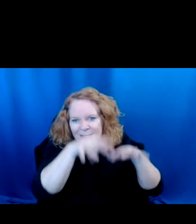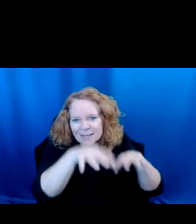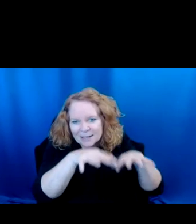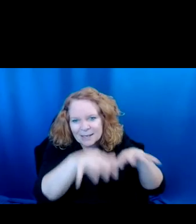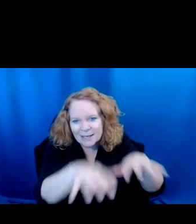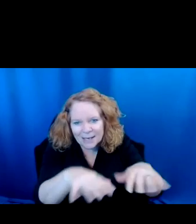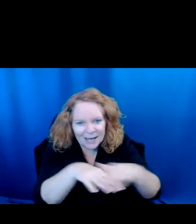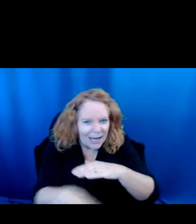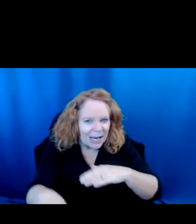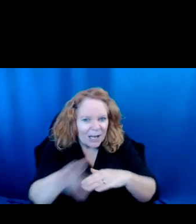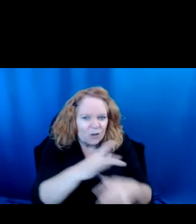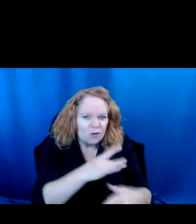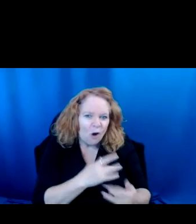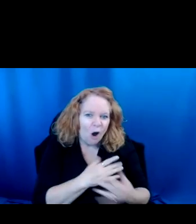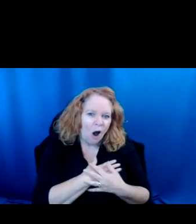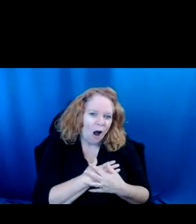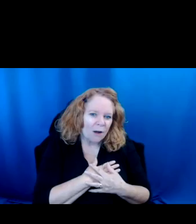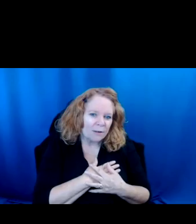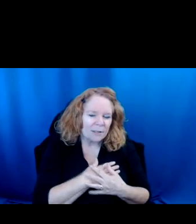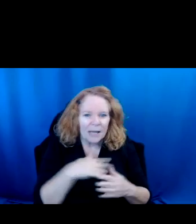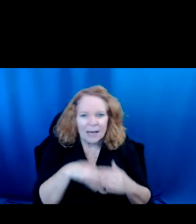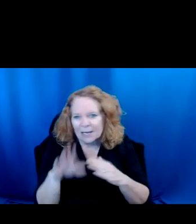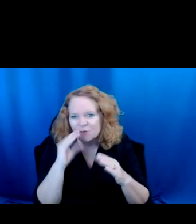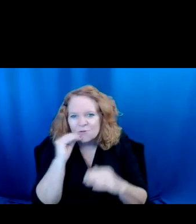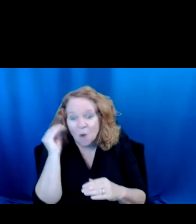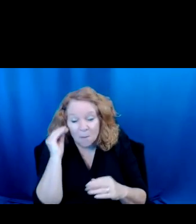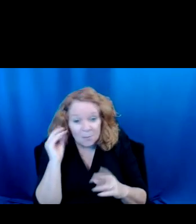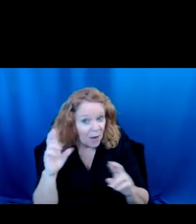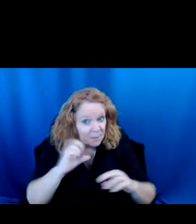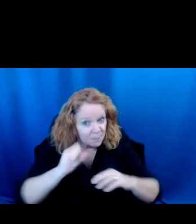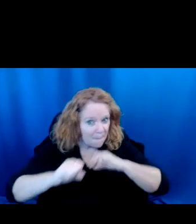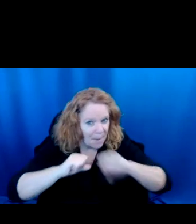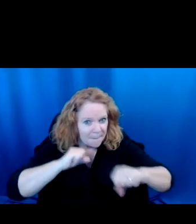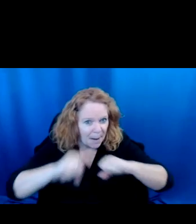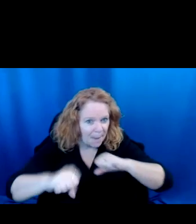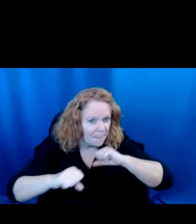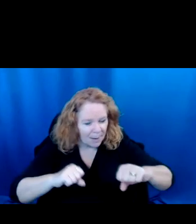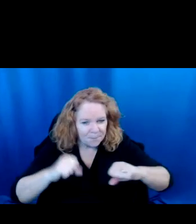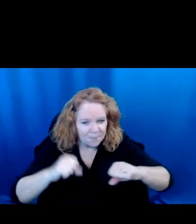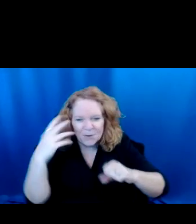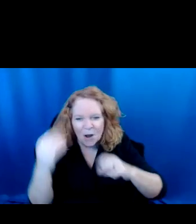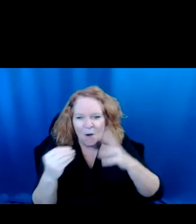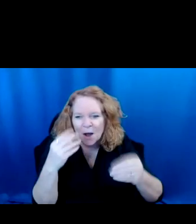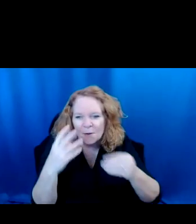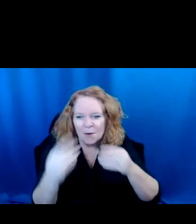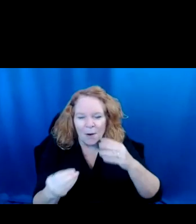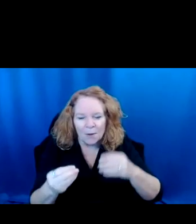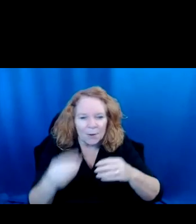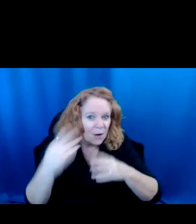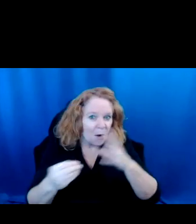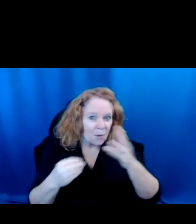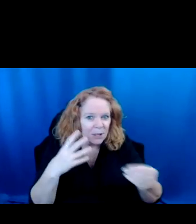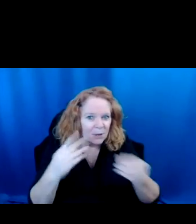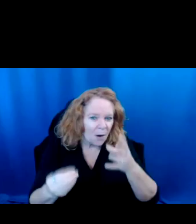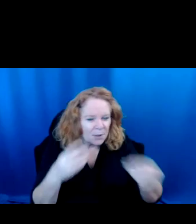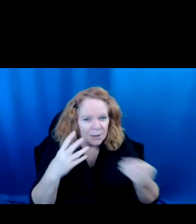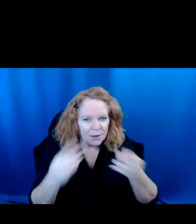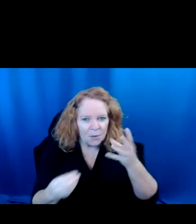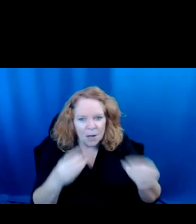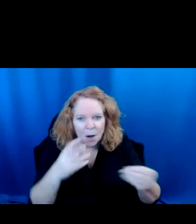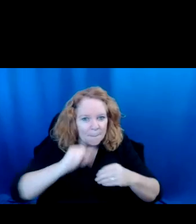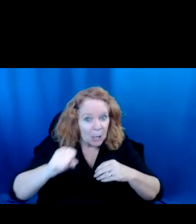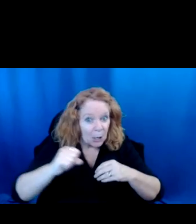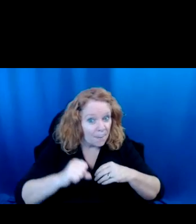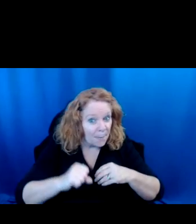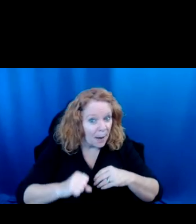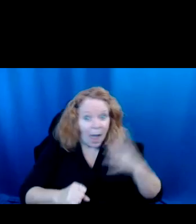your hearts and into your homes. Here we go. Boom, boom, boom. Go, go, go. Go, go, go, go, go. To go with a